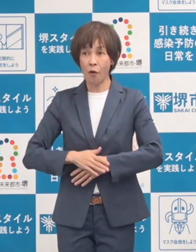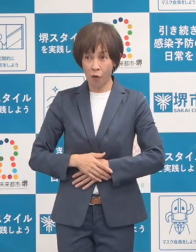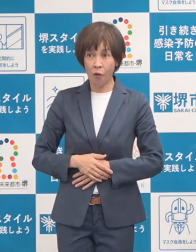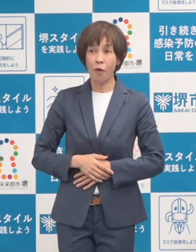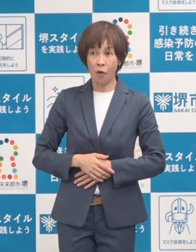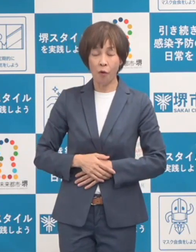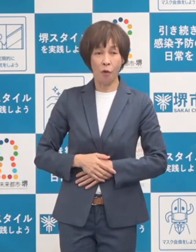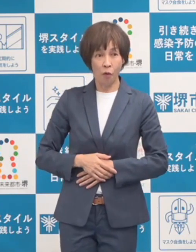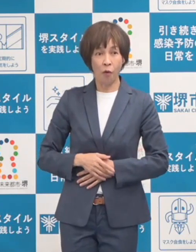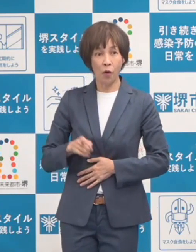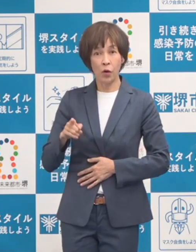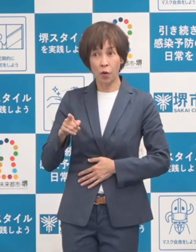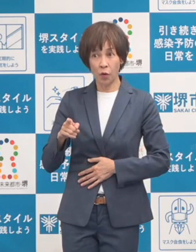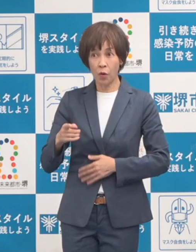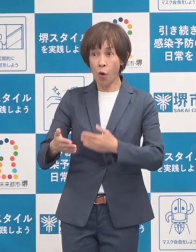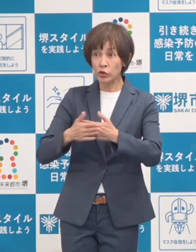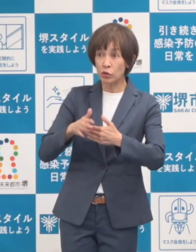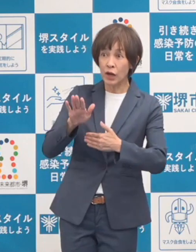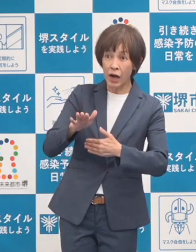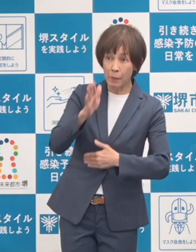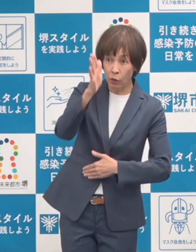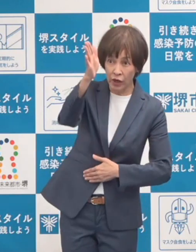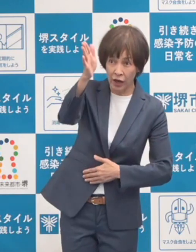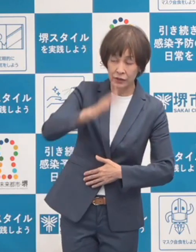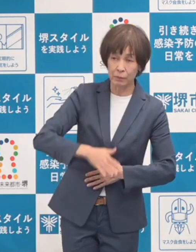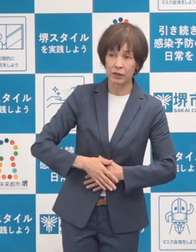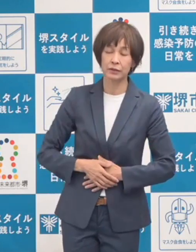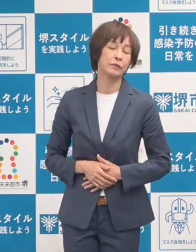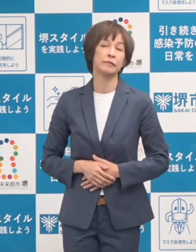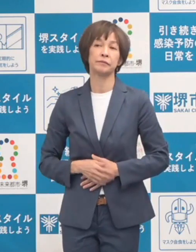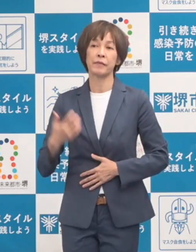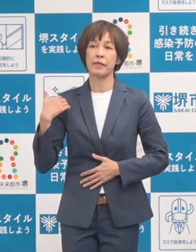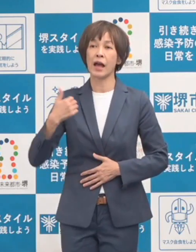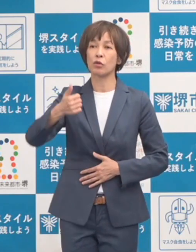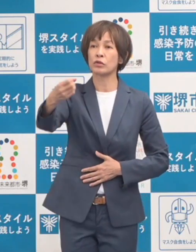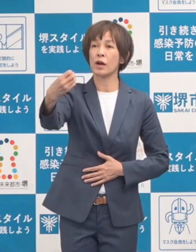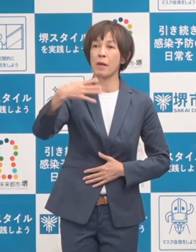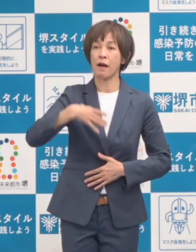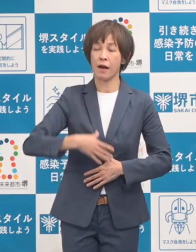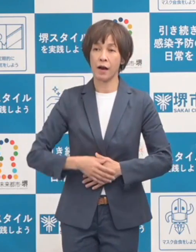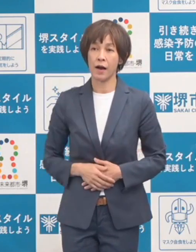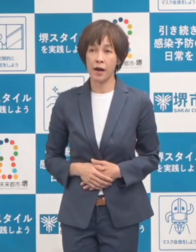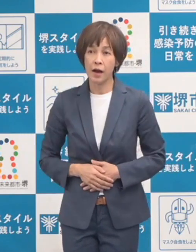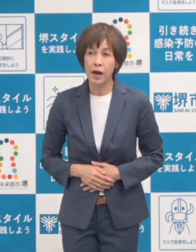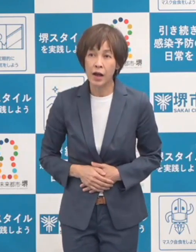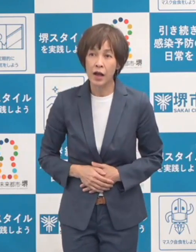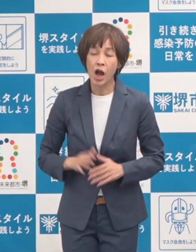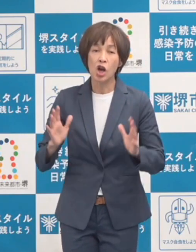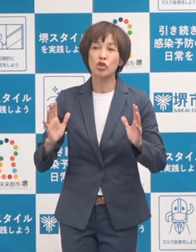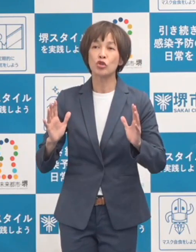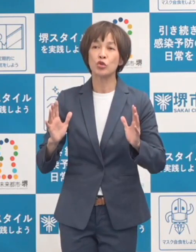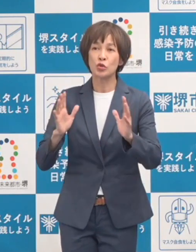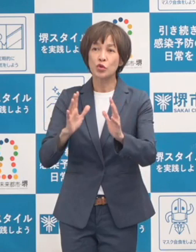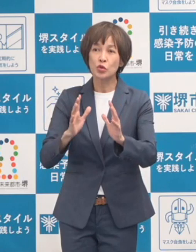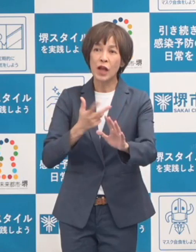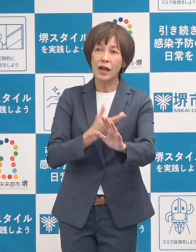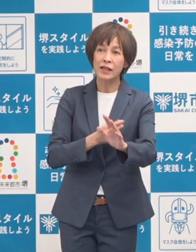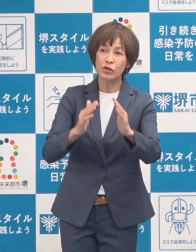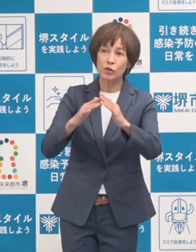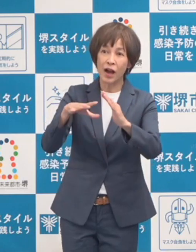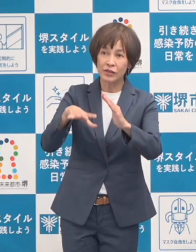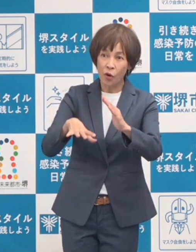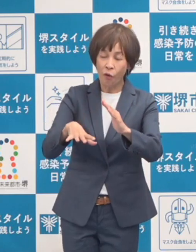ですね。ちょっと補足があればお願いします。 はい、担当です。集団接種会場につきましては、現